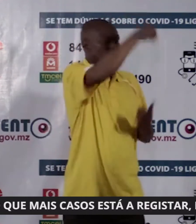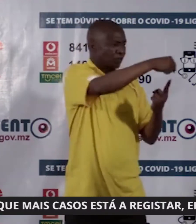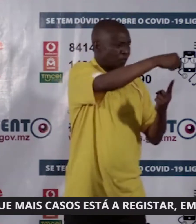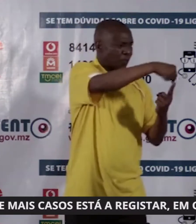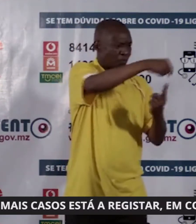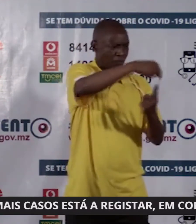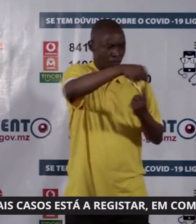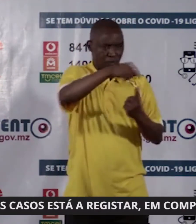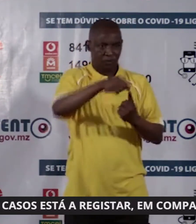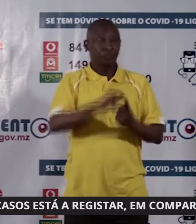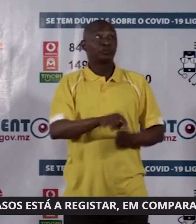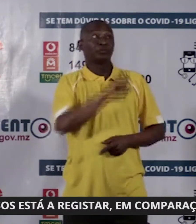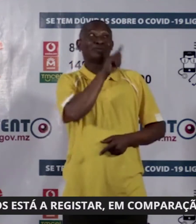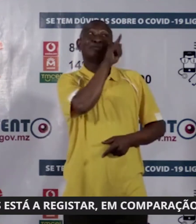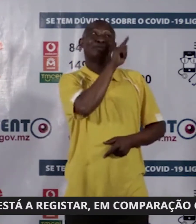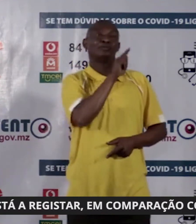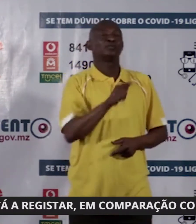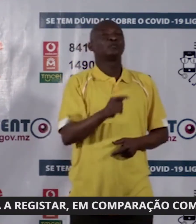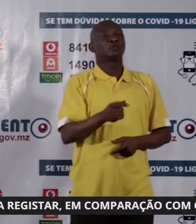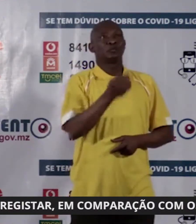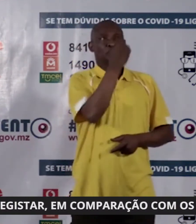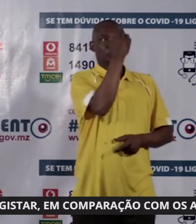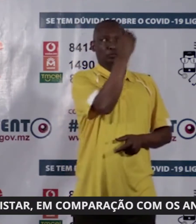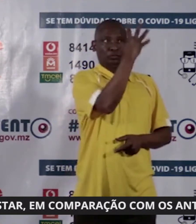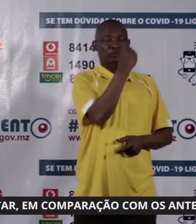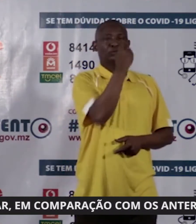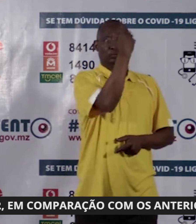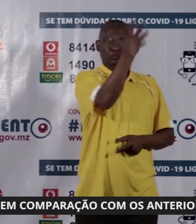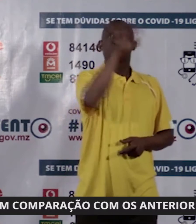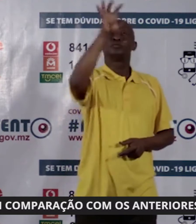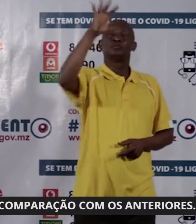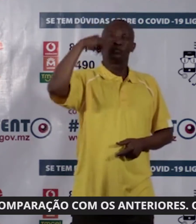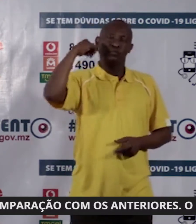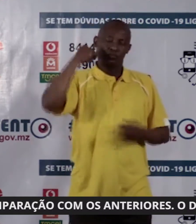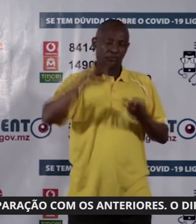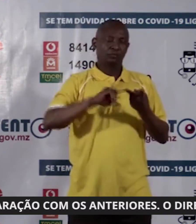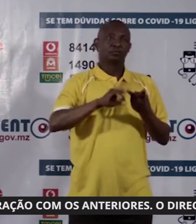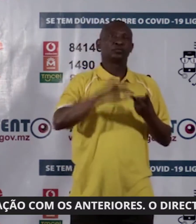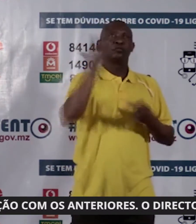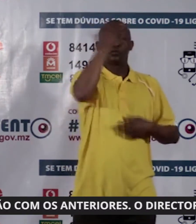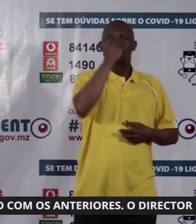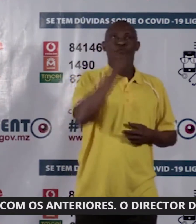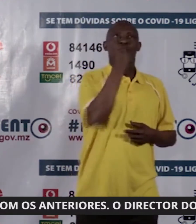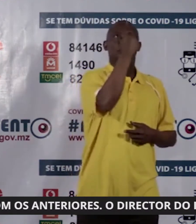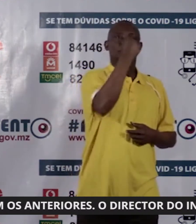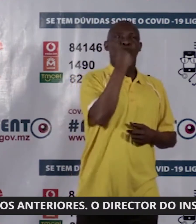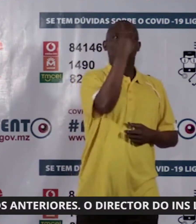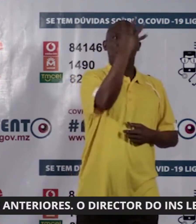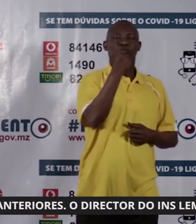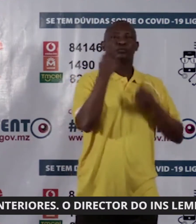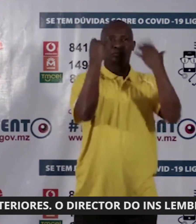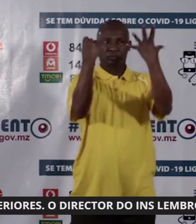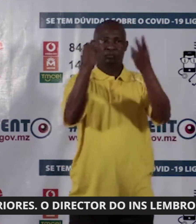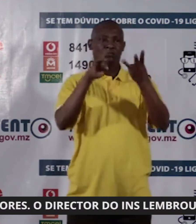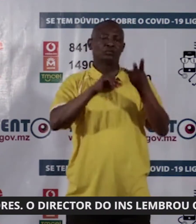horas, 45 são de Cabo Delgado, 146 de Nampula, 137 da